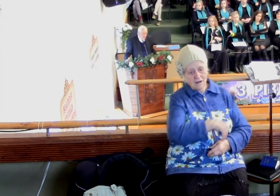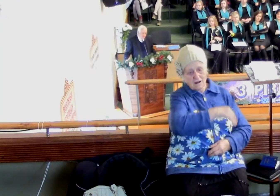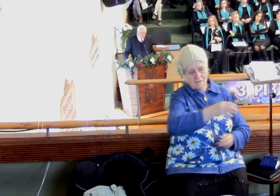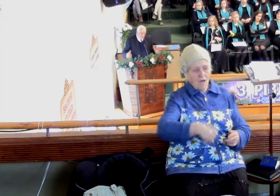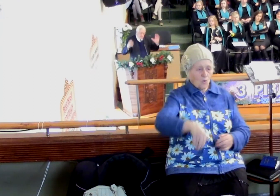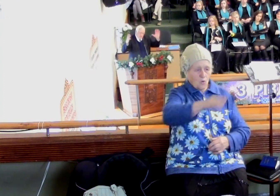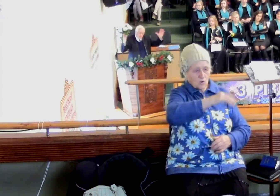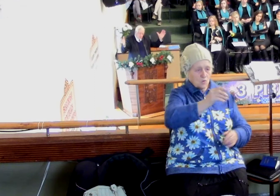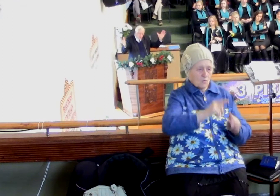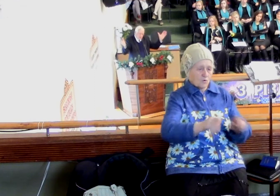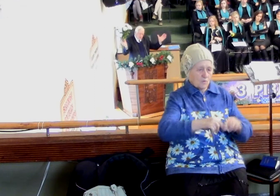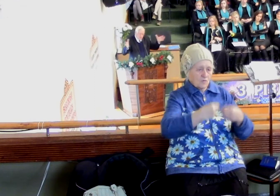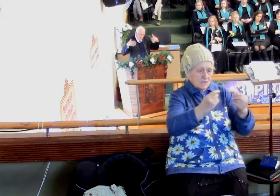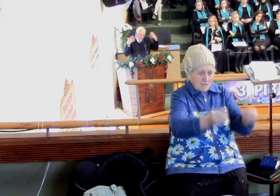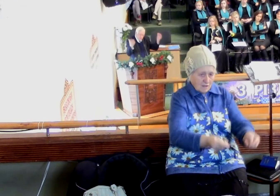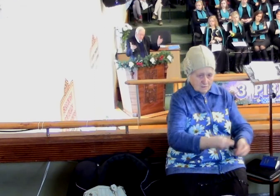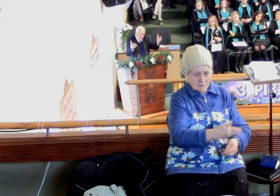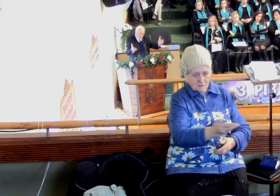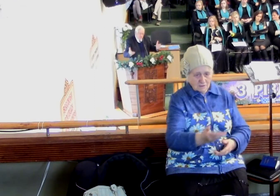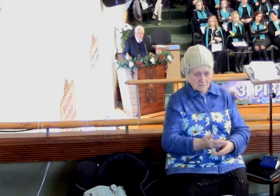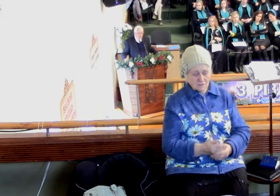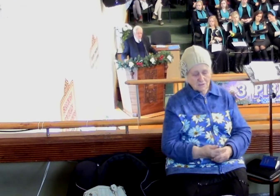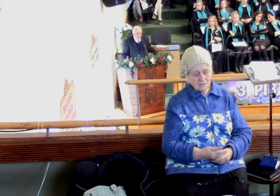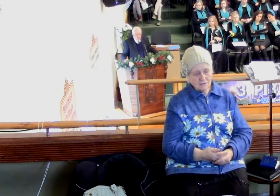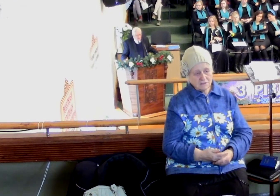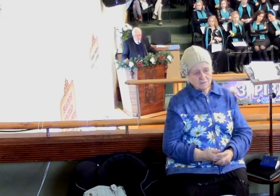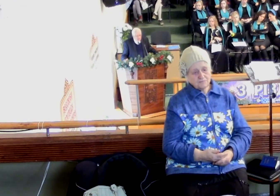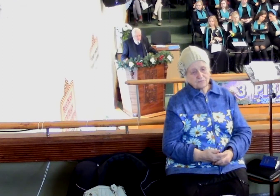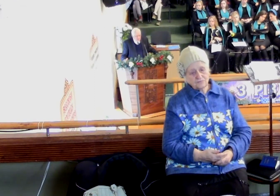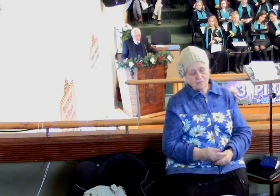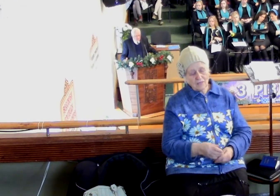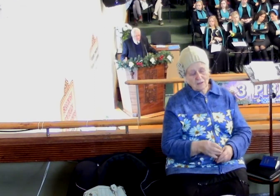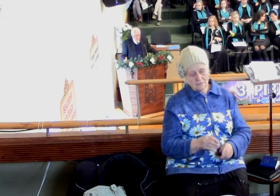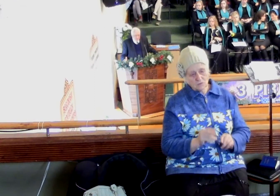давал, учил. То есть мы проповедовал, истины подавал.